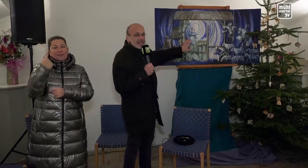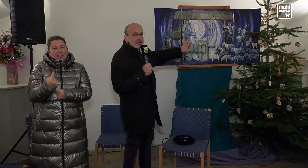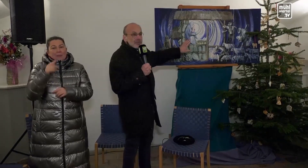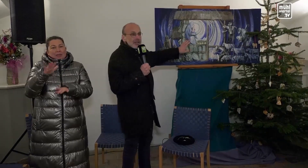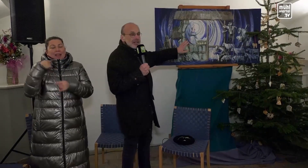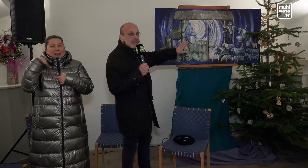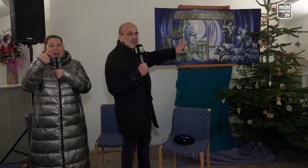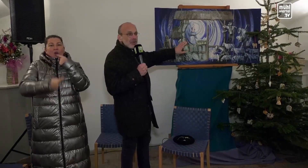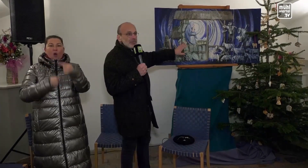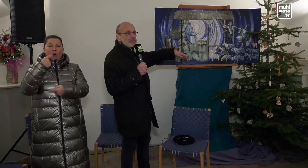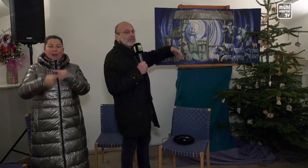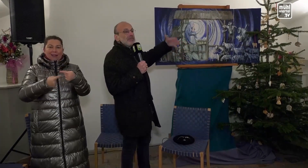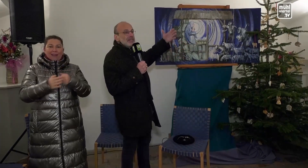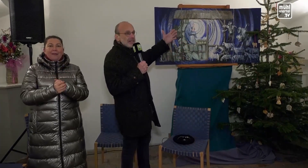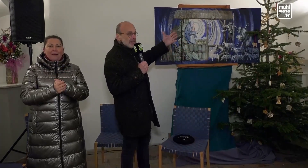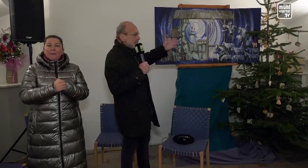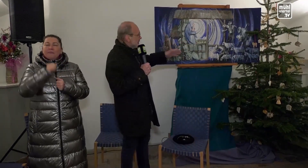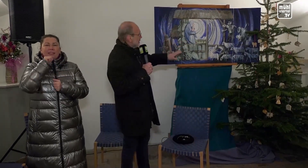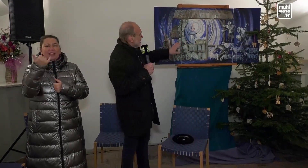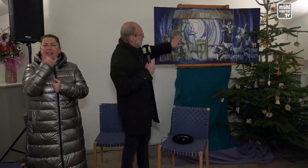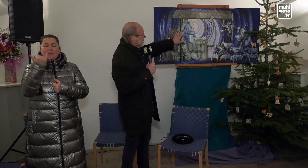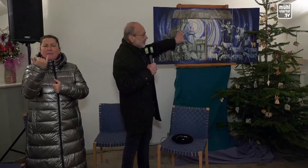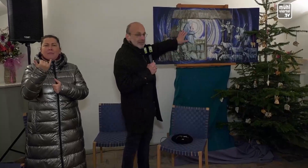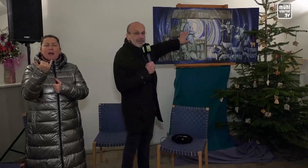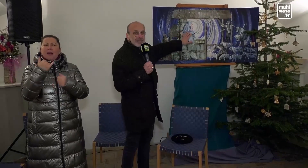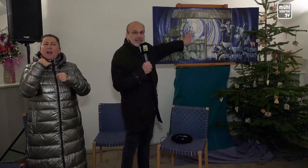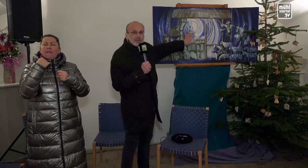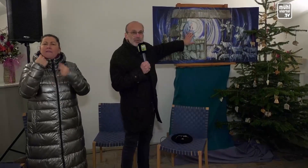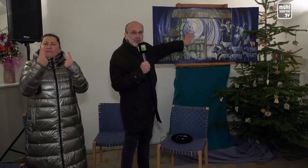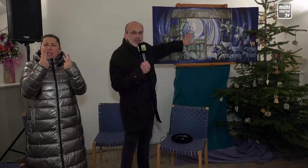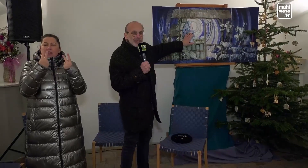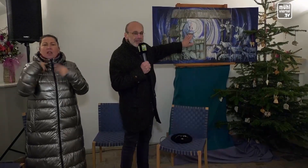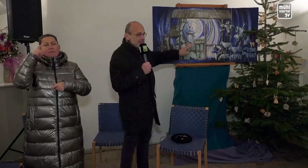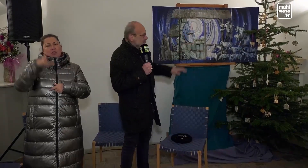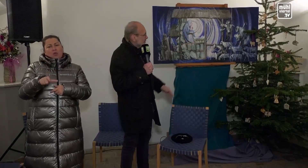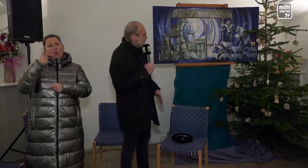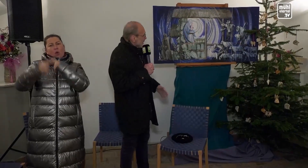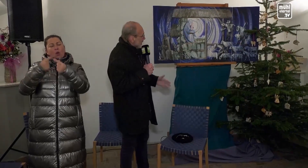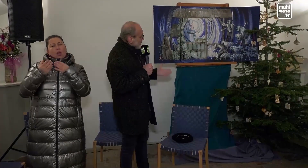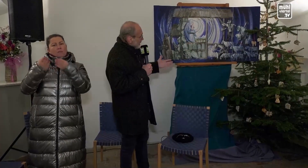Es geht nicht immer darum, dass man der Wichtigste ist. Wichtigste Mutter und Kind.